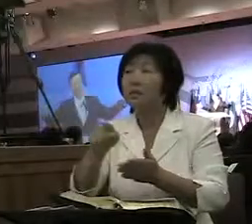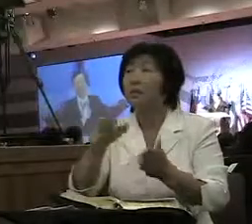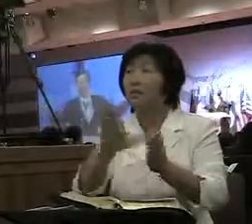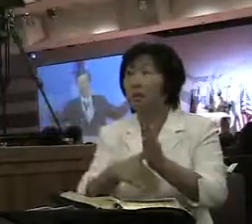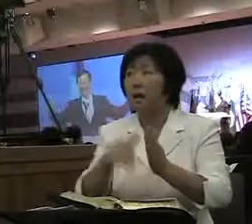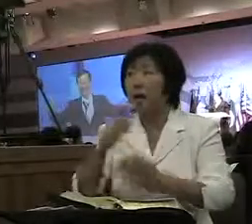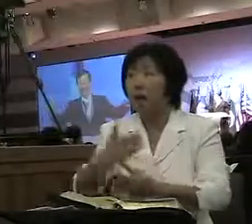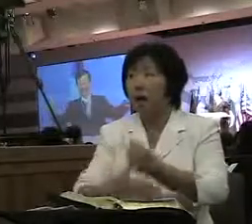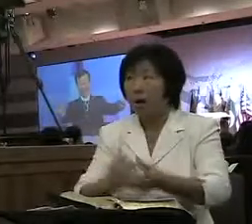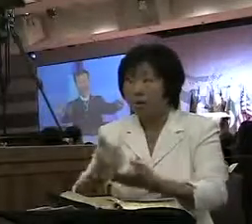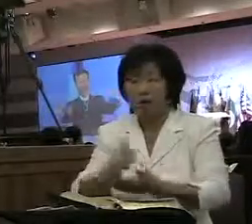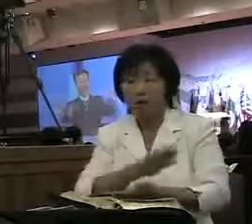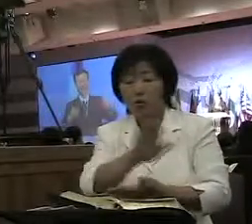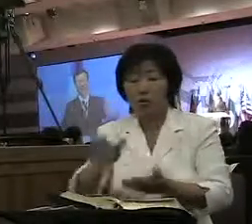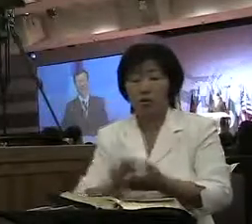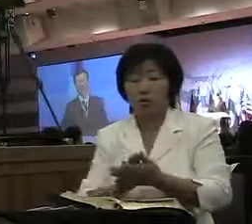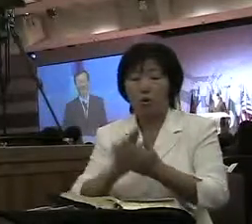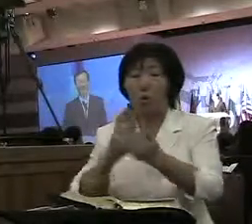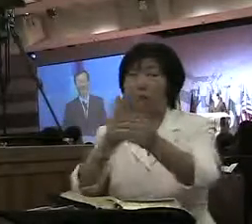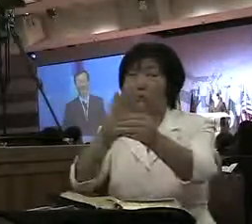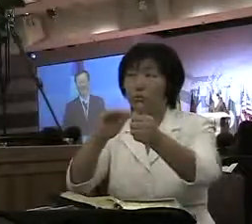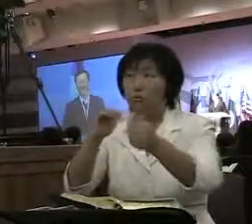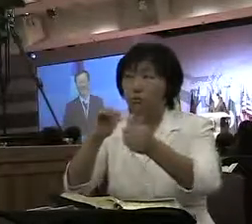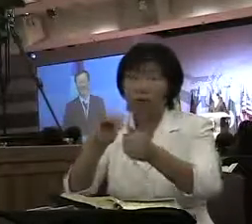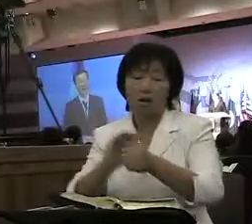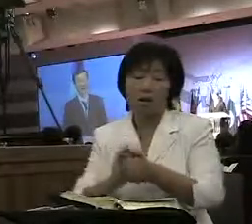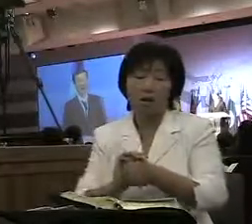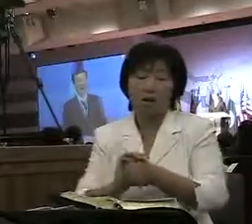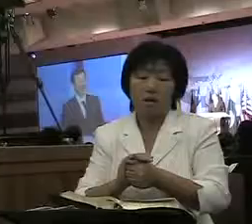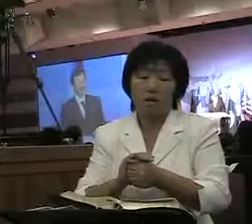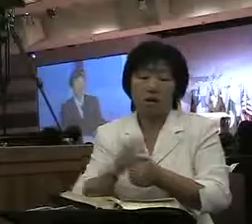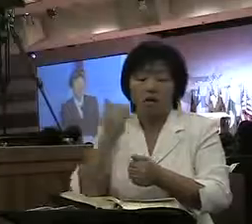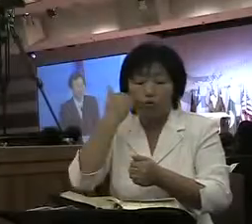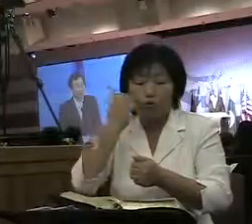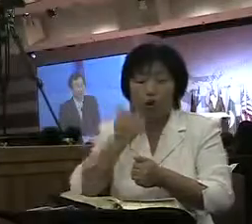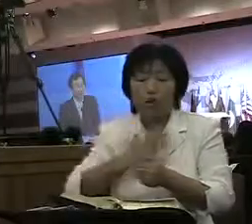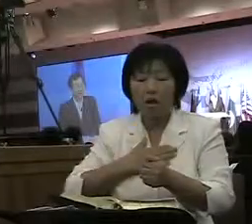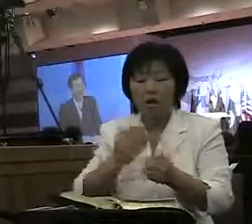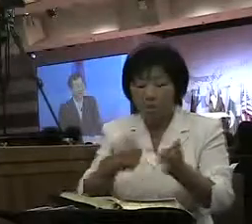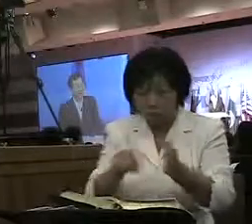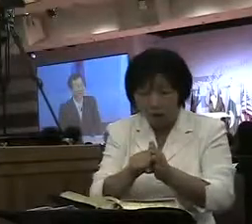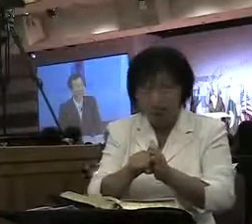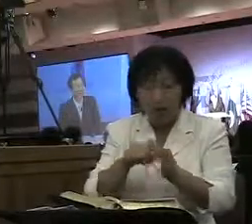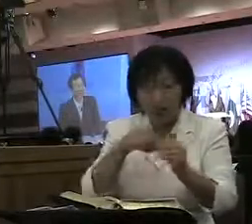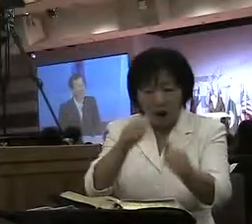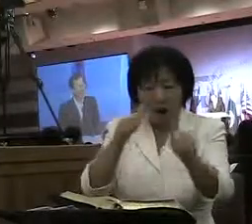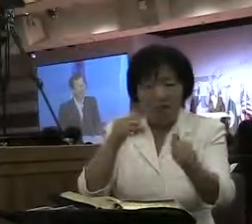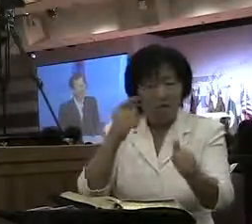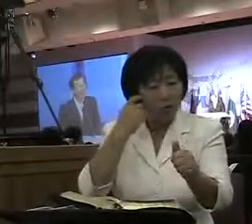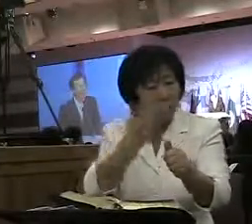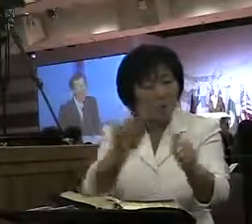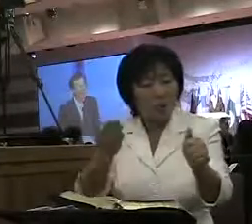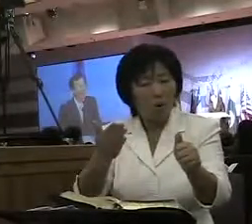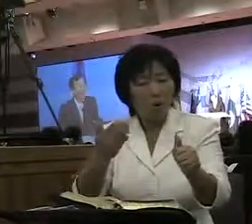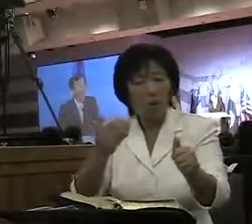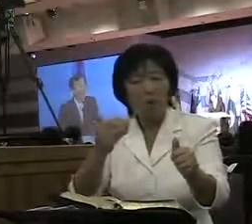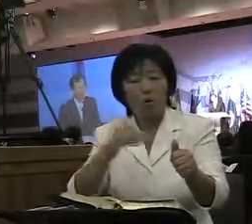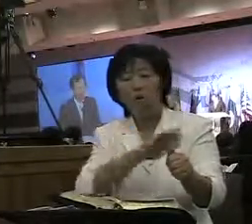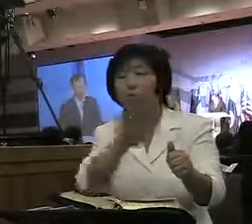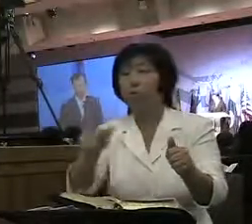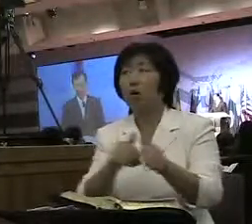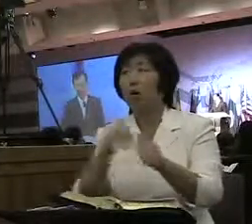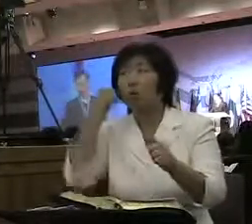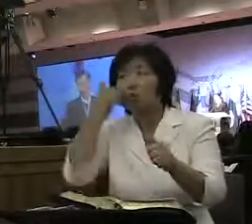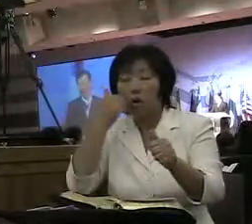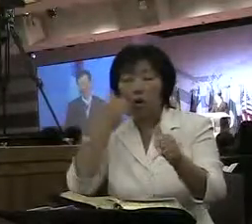하나님이 우리를 부르십니다. 누가 나를 위해 갈고 우리가 누구를 보낼 것인가? 그때